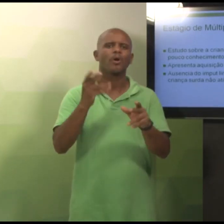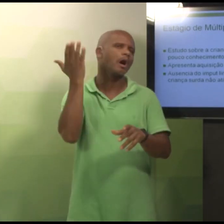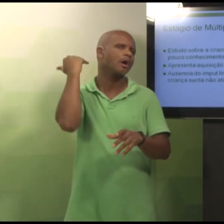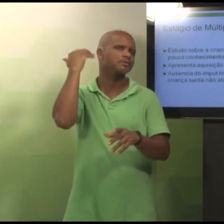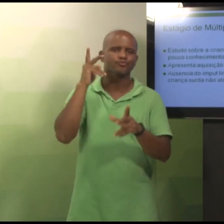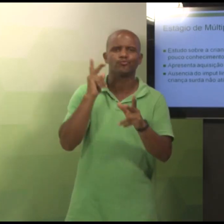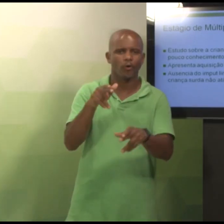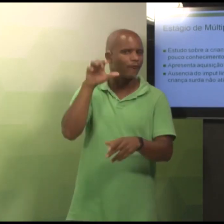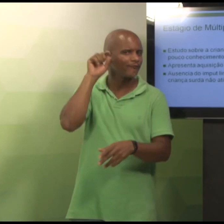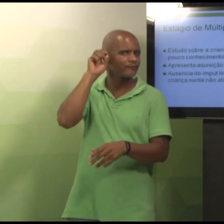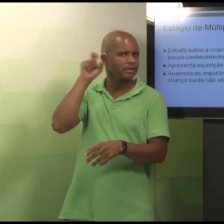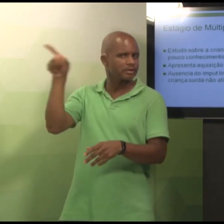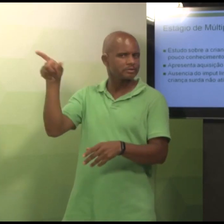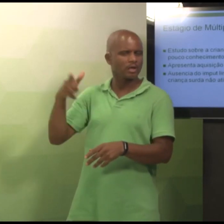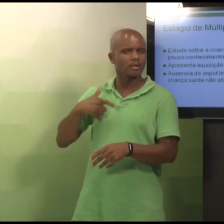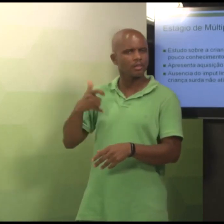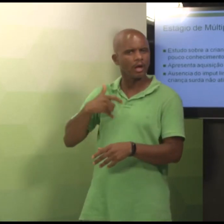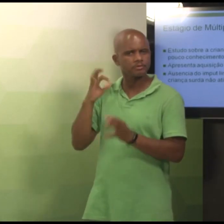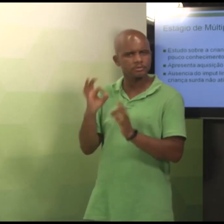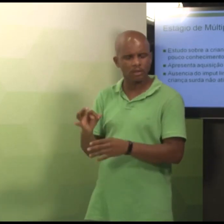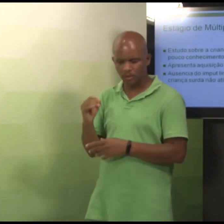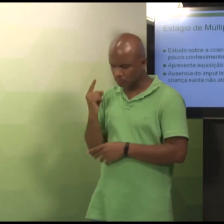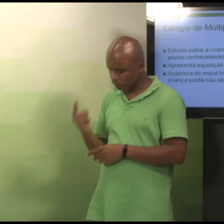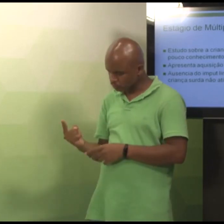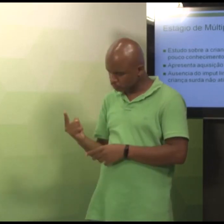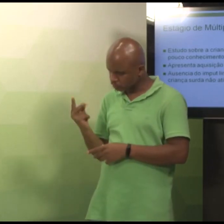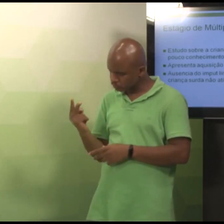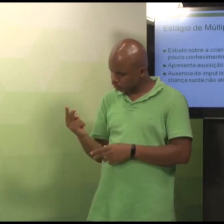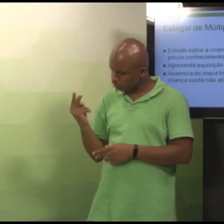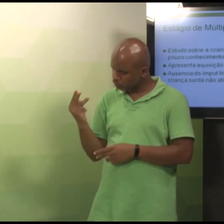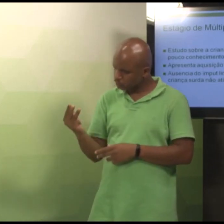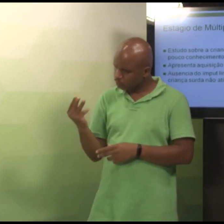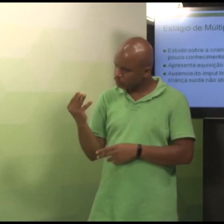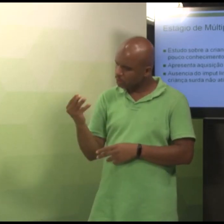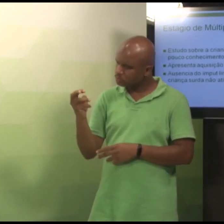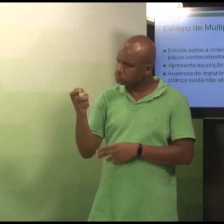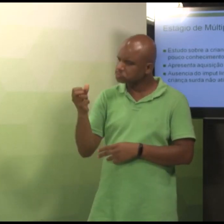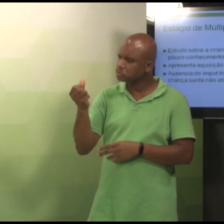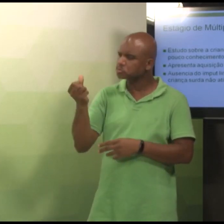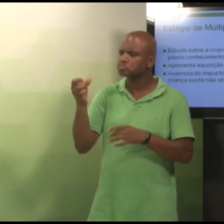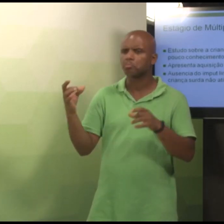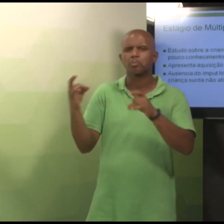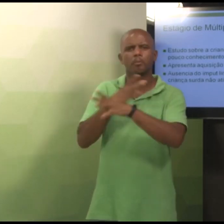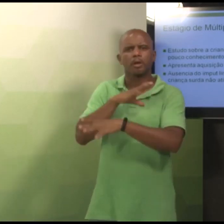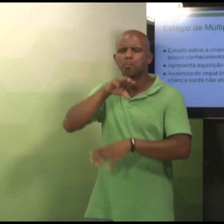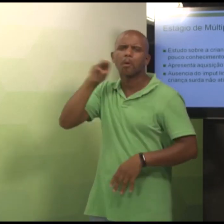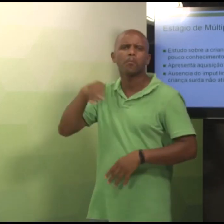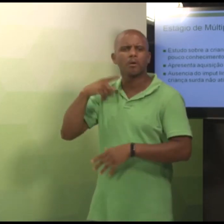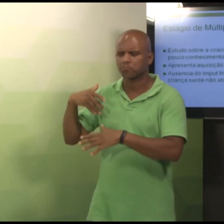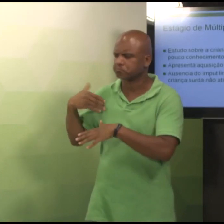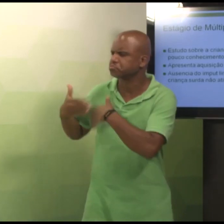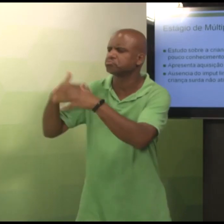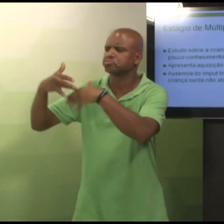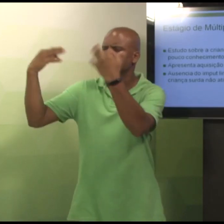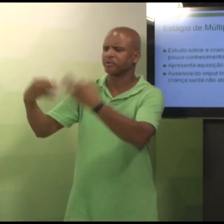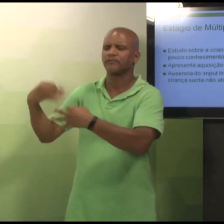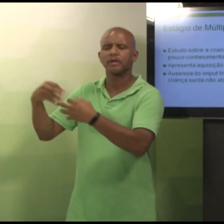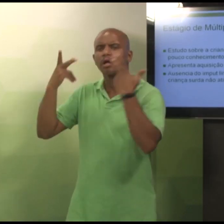desenvolvimento. Porque com os ouvintes, eles terão todos os estágios